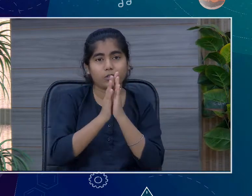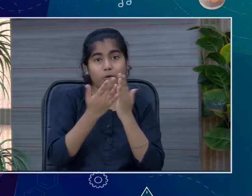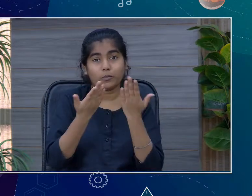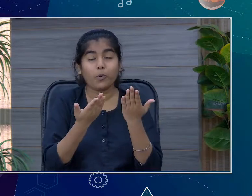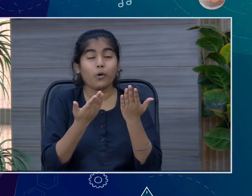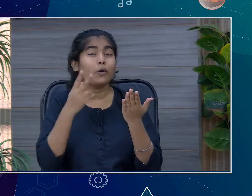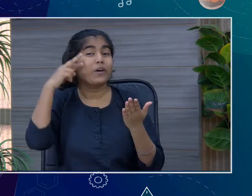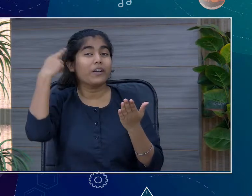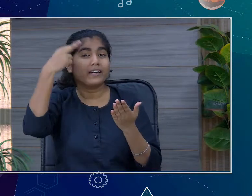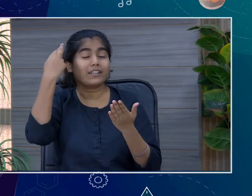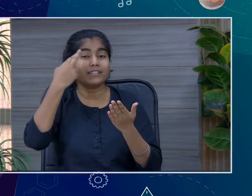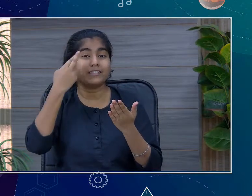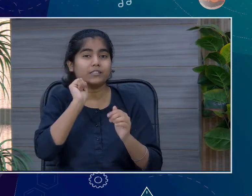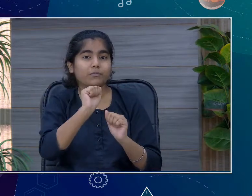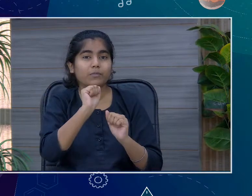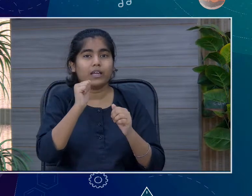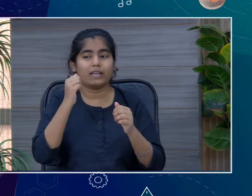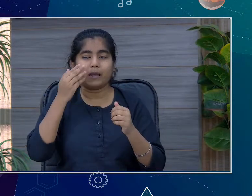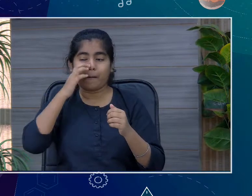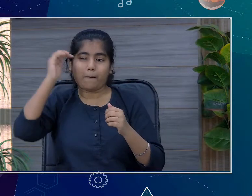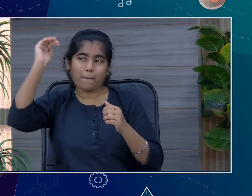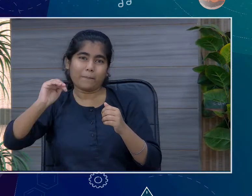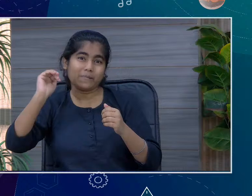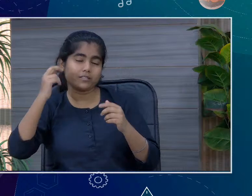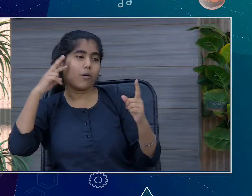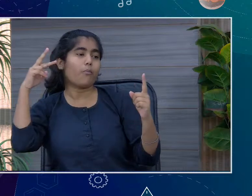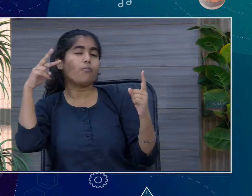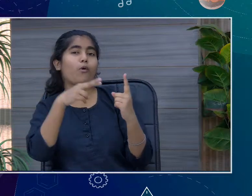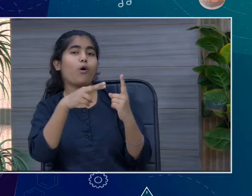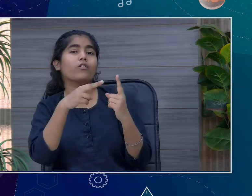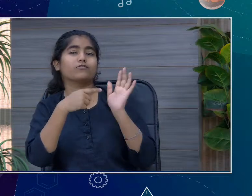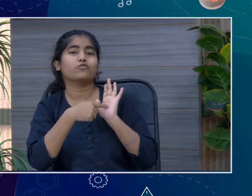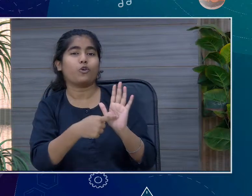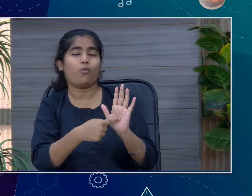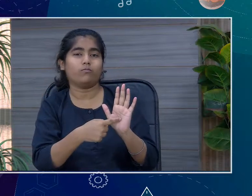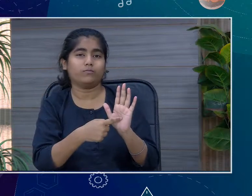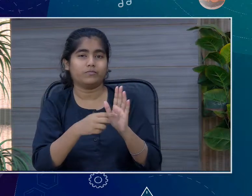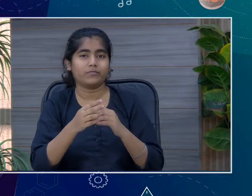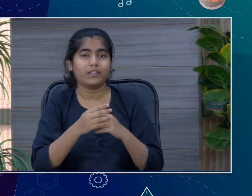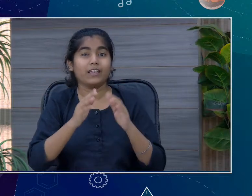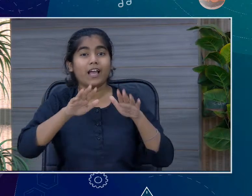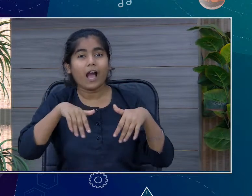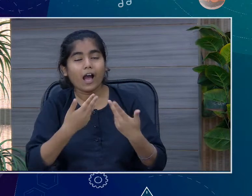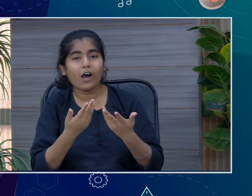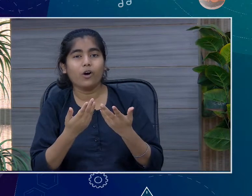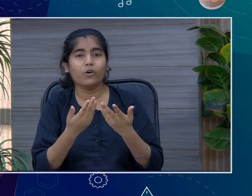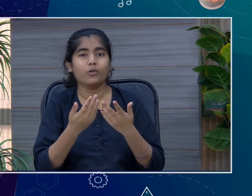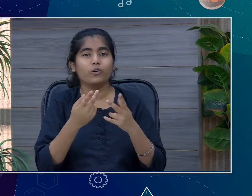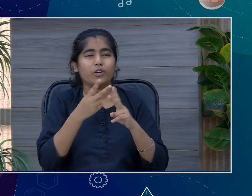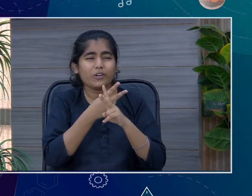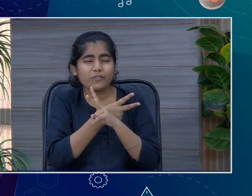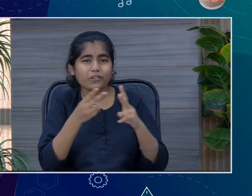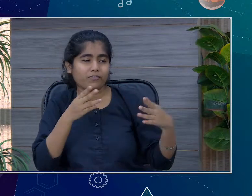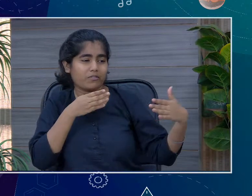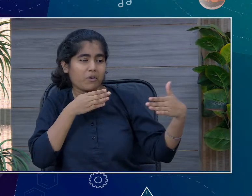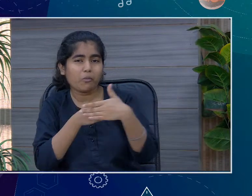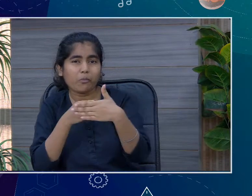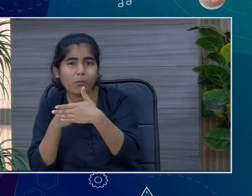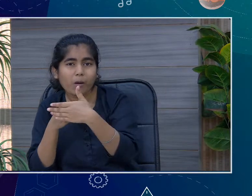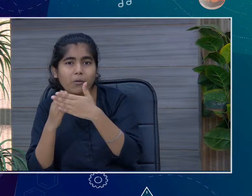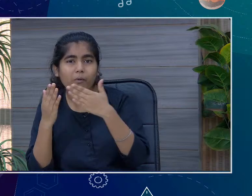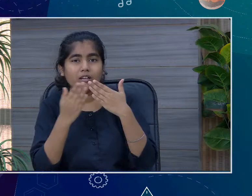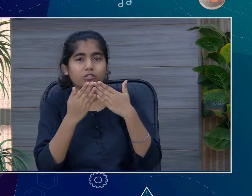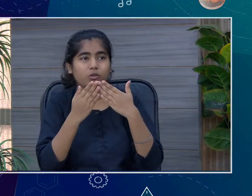बच्ची के दृष्टिकोण से दिखाया गया है कि कैसे और किस तरह की बाधाओं से आप स्कूल